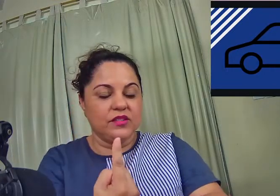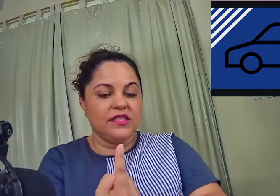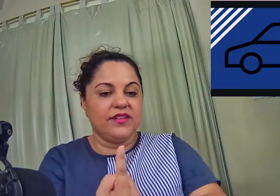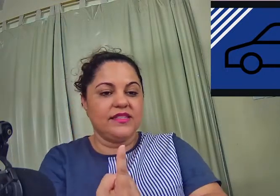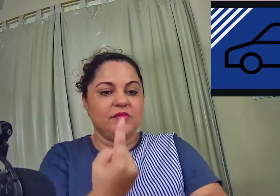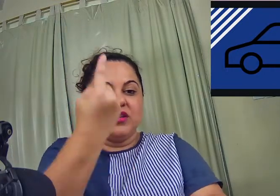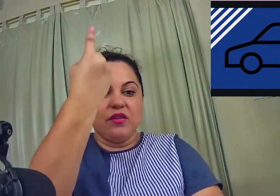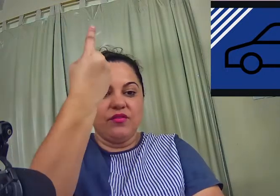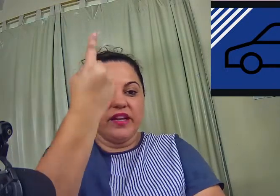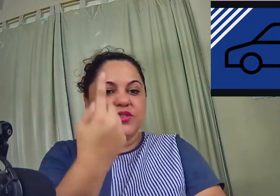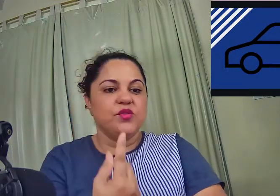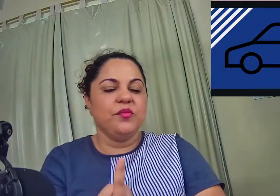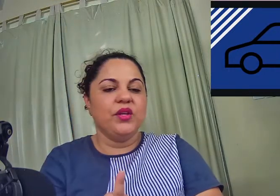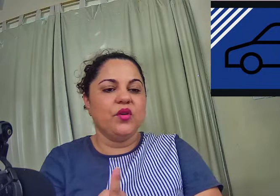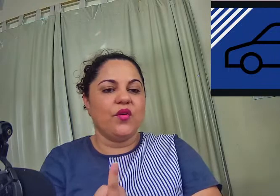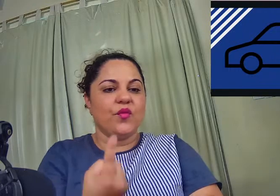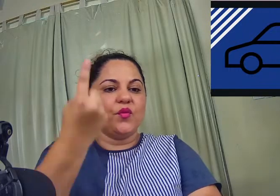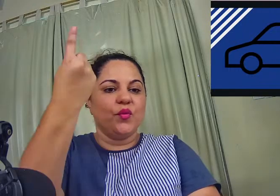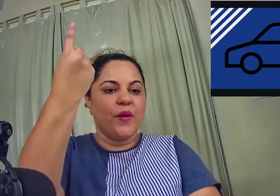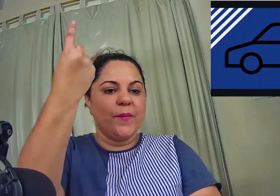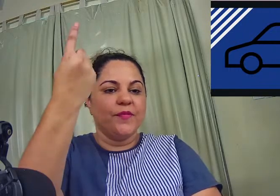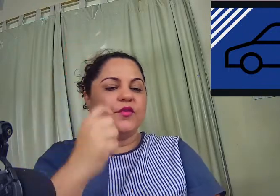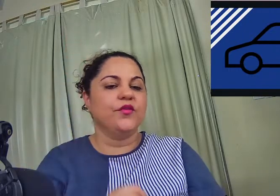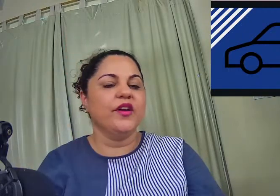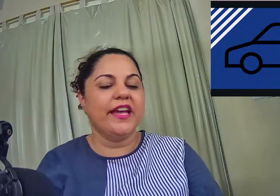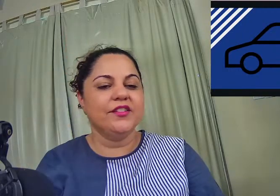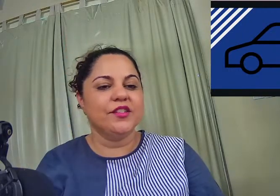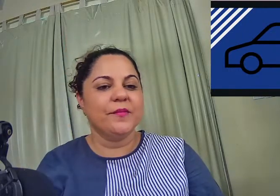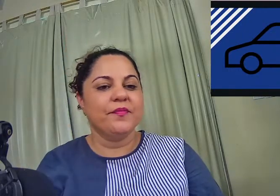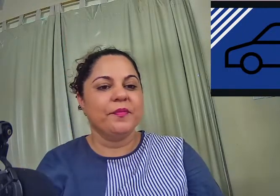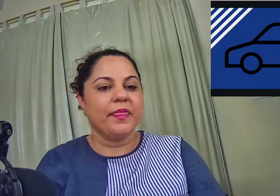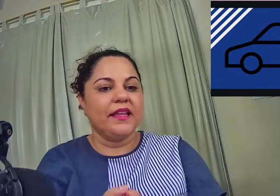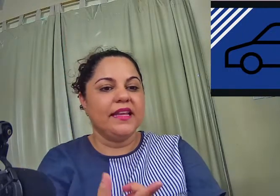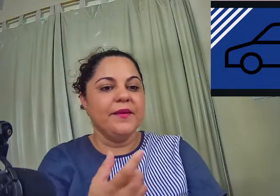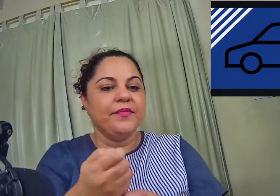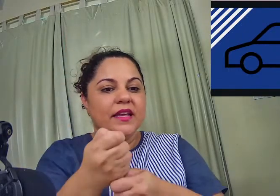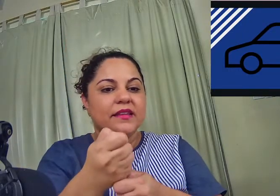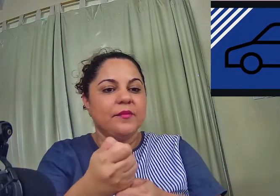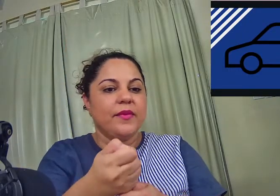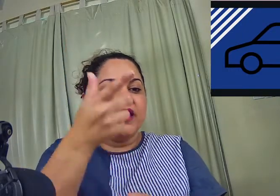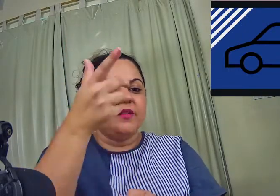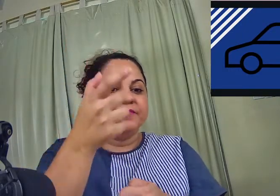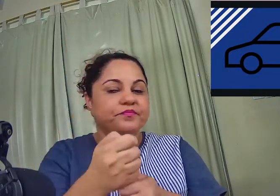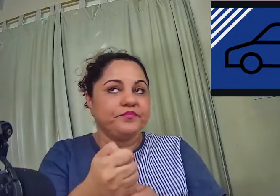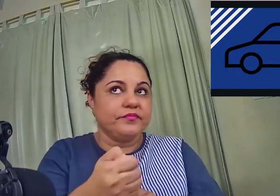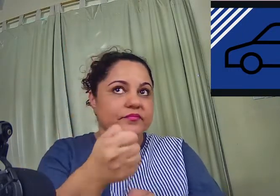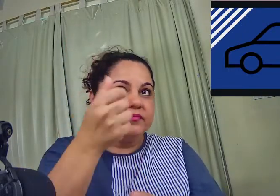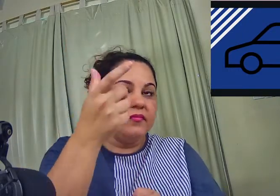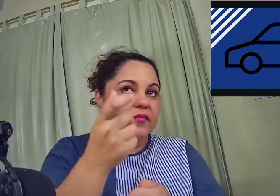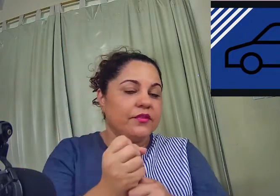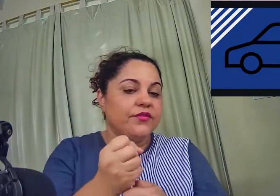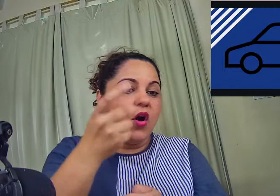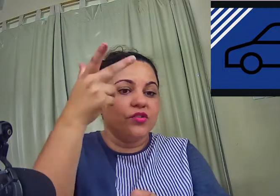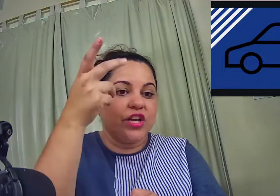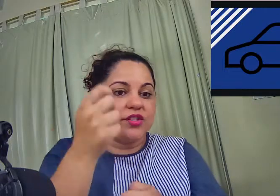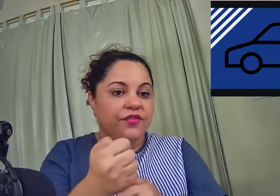vai simular o foguete subindo, ó, o foguete, né? Também fogos de